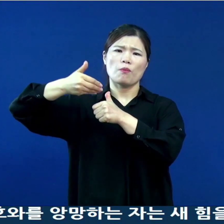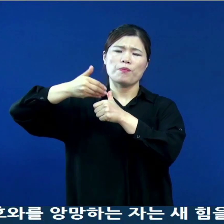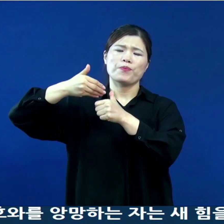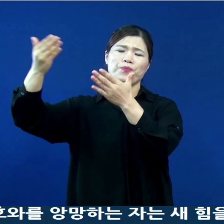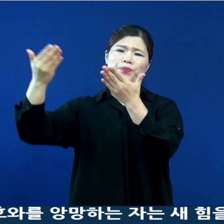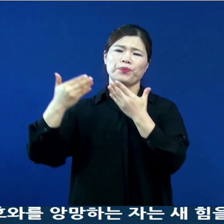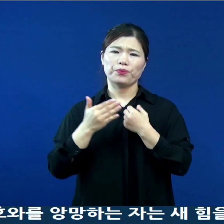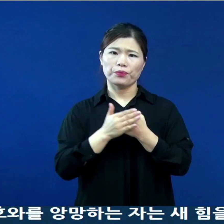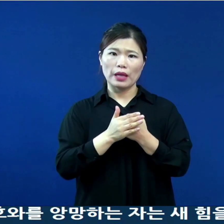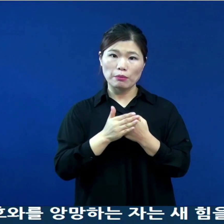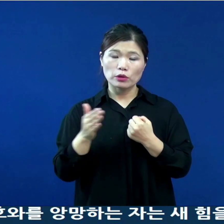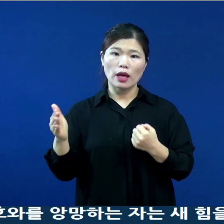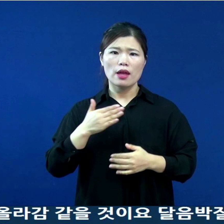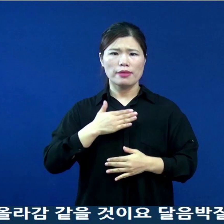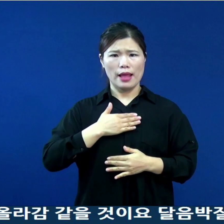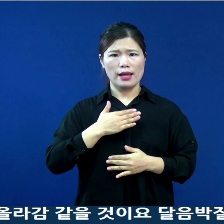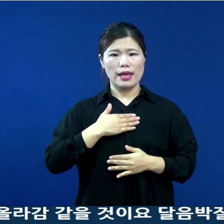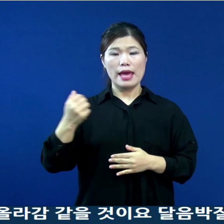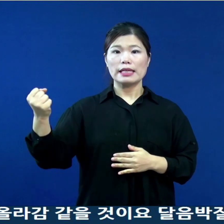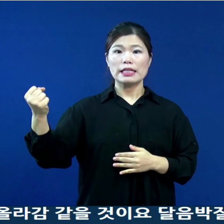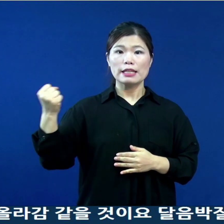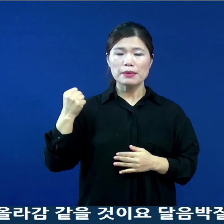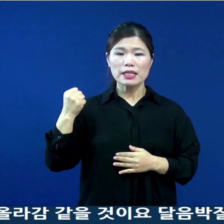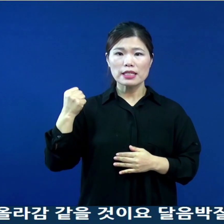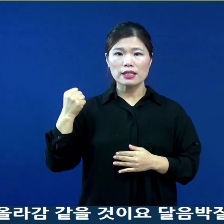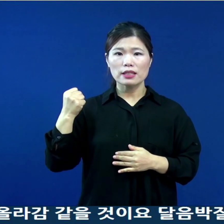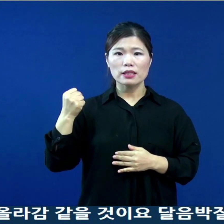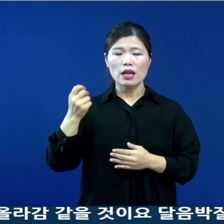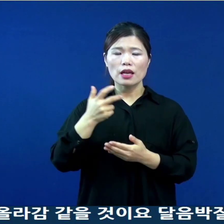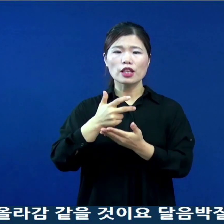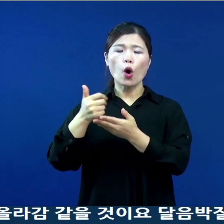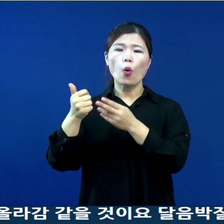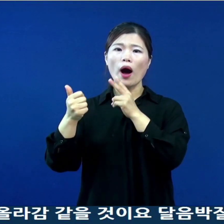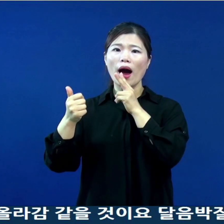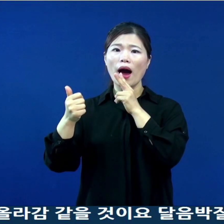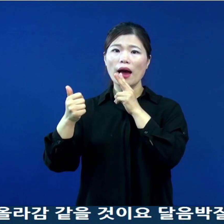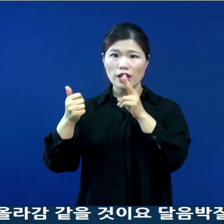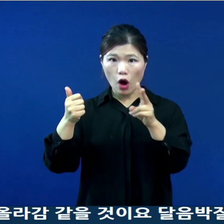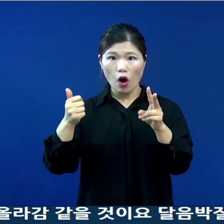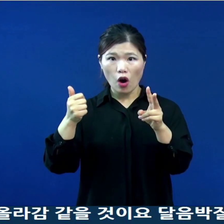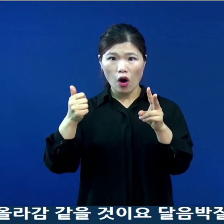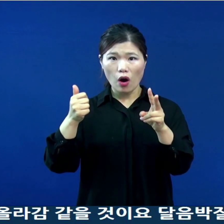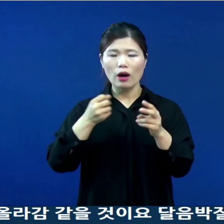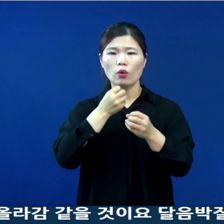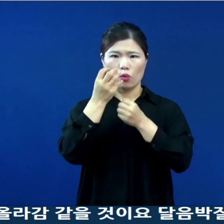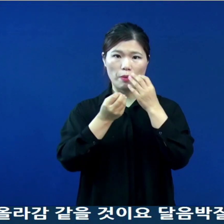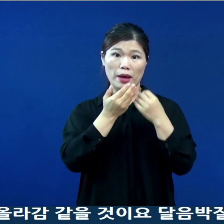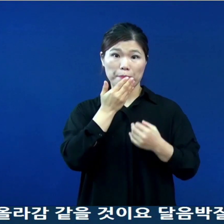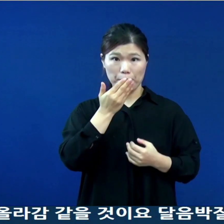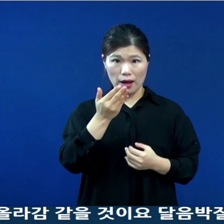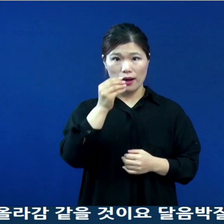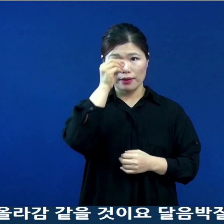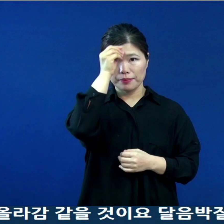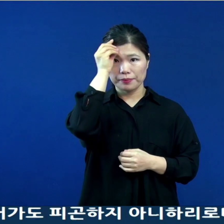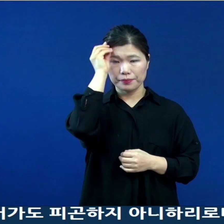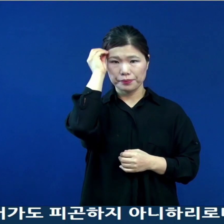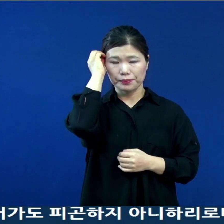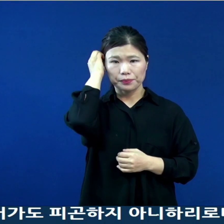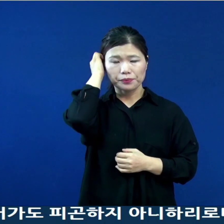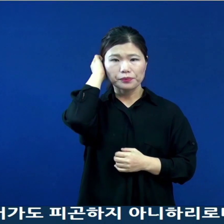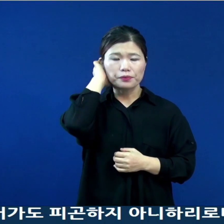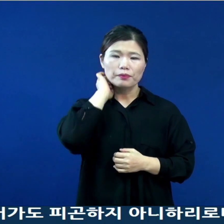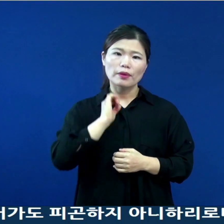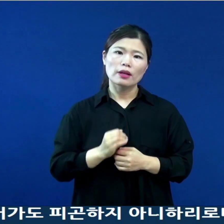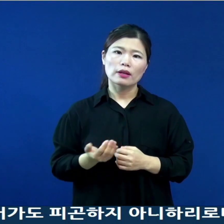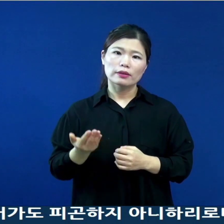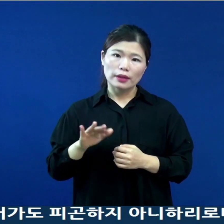때문에 나의 힘이신 여호와여, 이런 고백을 할 수 있는 것이죠. 그런데